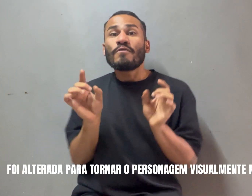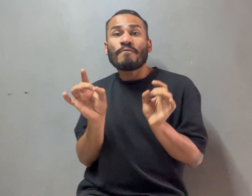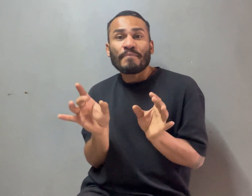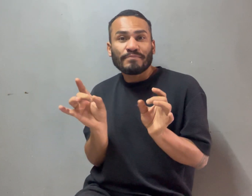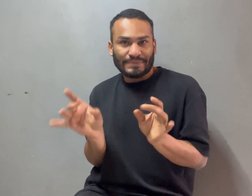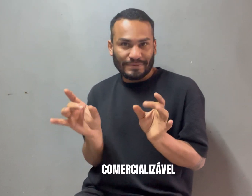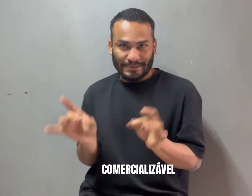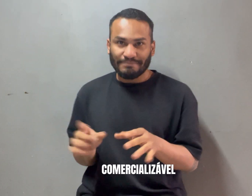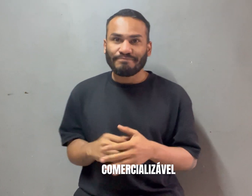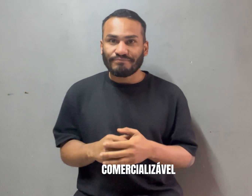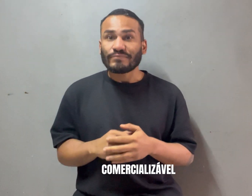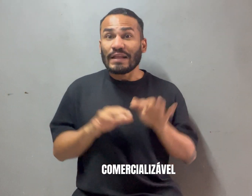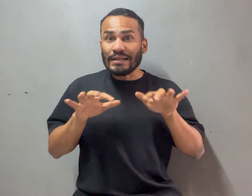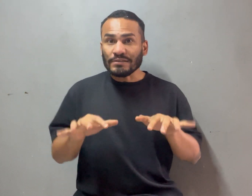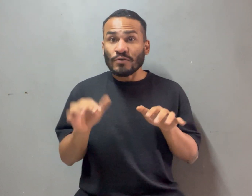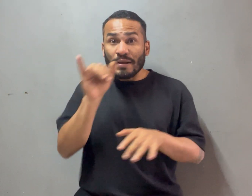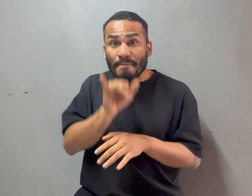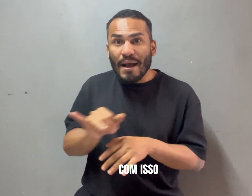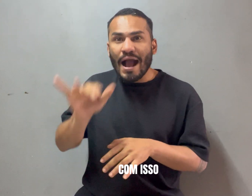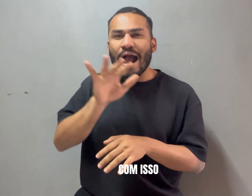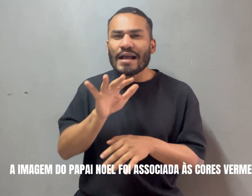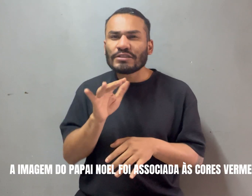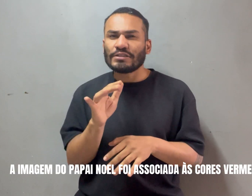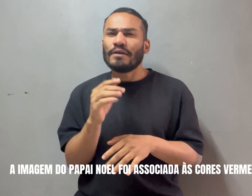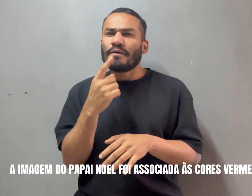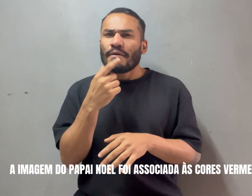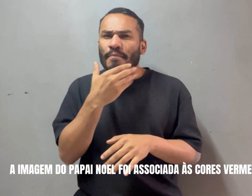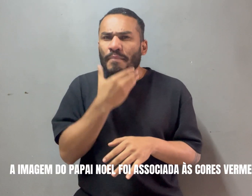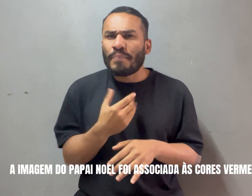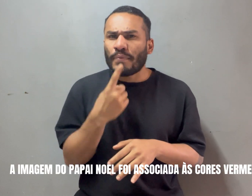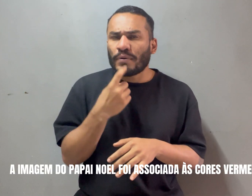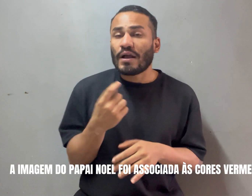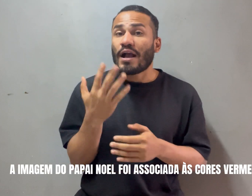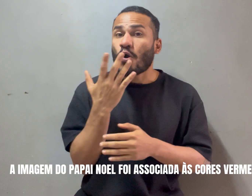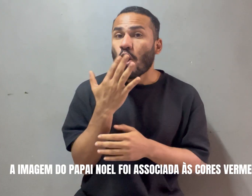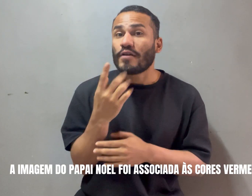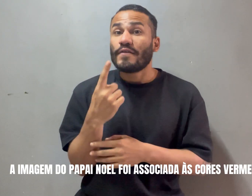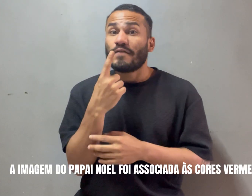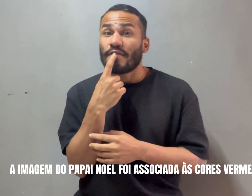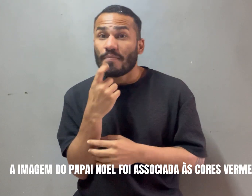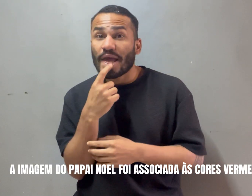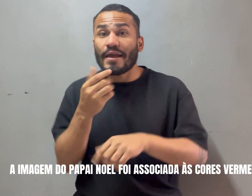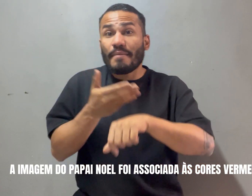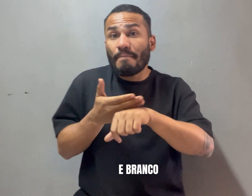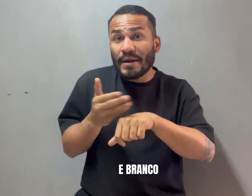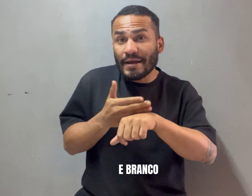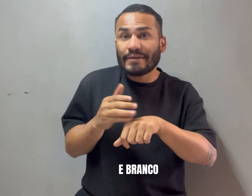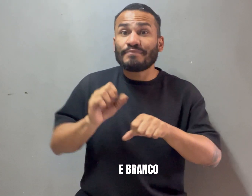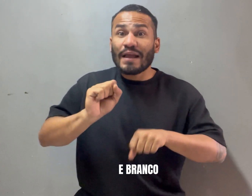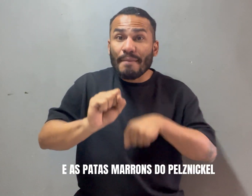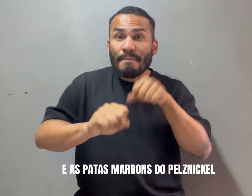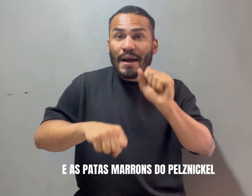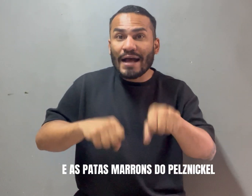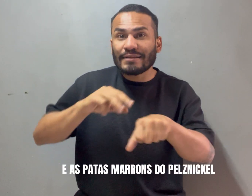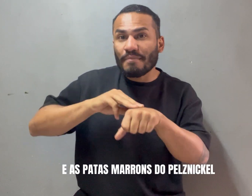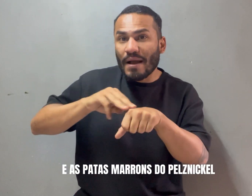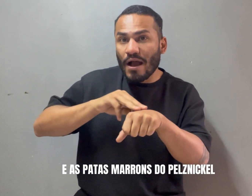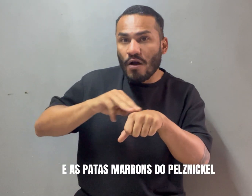mais comercializável. Com isso, a imagem do Papai Noel foi associada às cores vermelho e branco, e as patas marrons